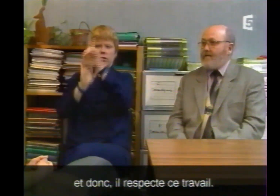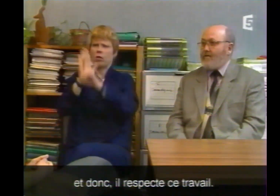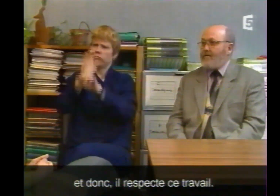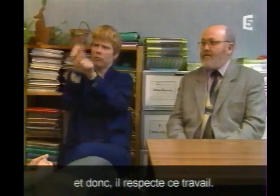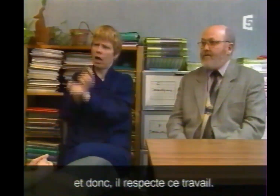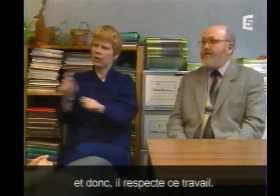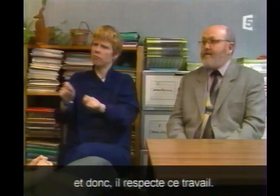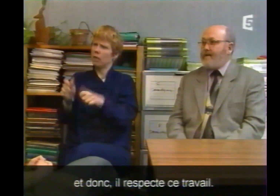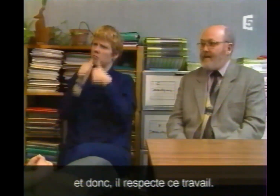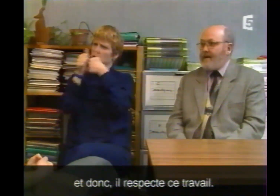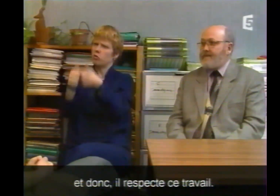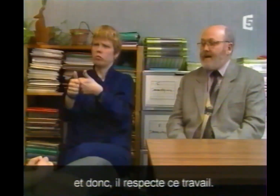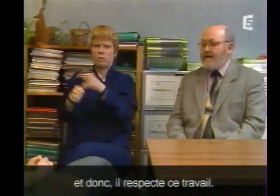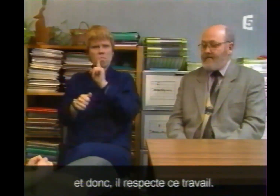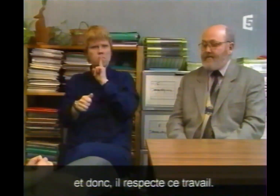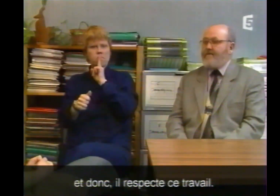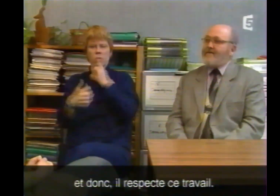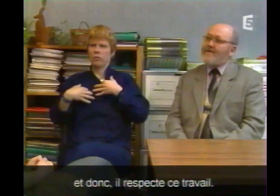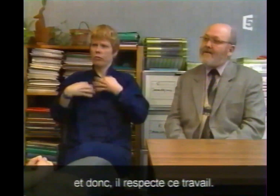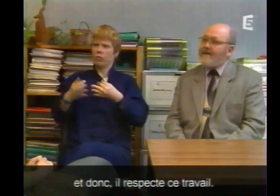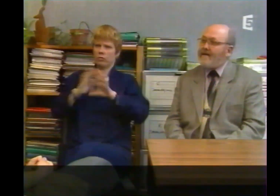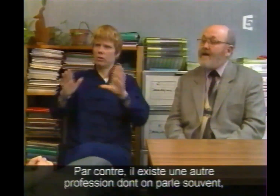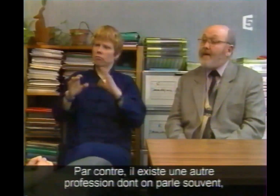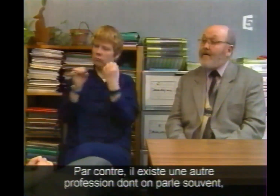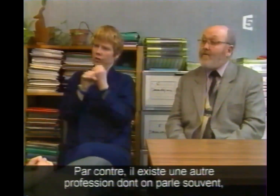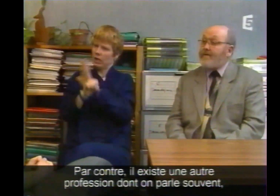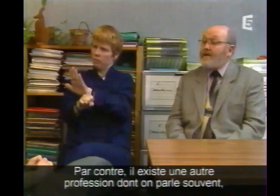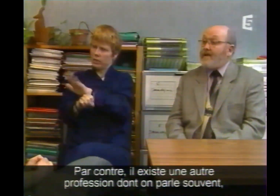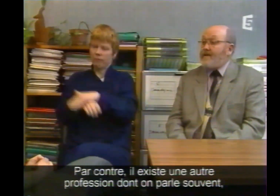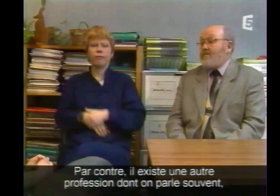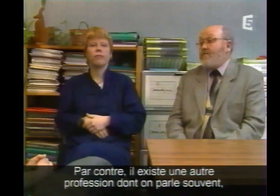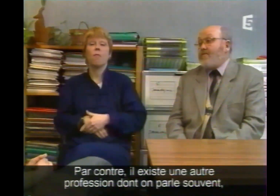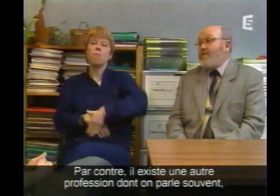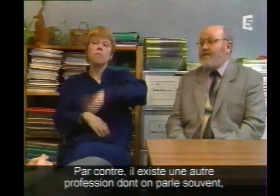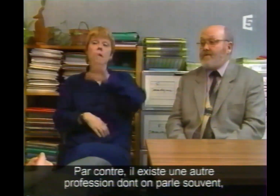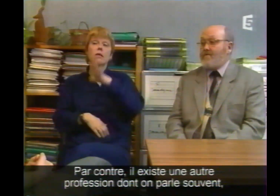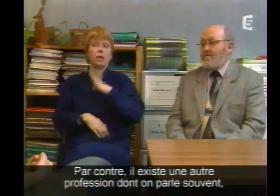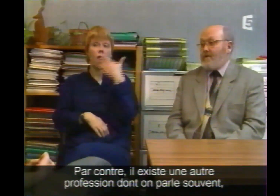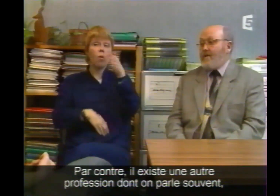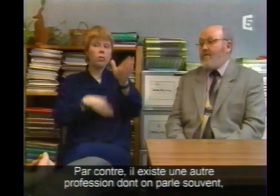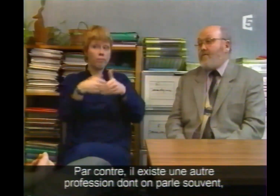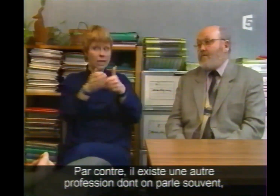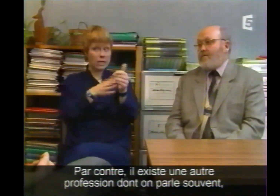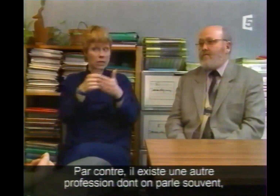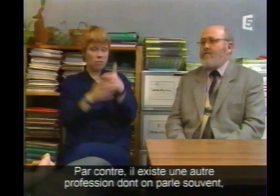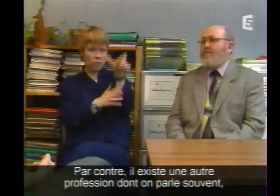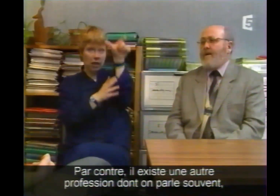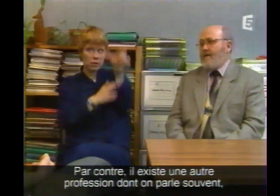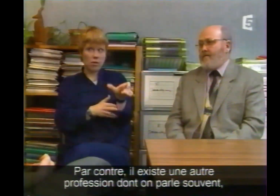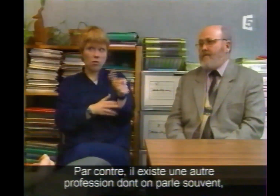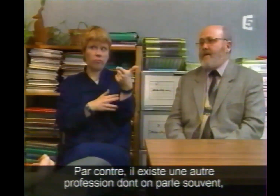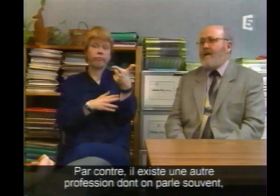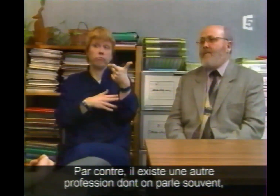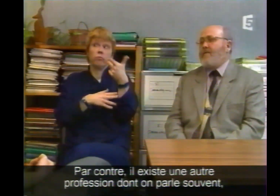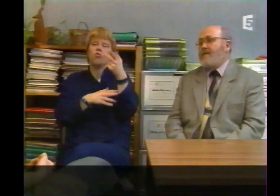donc il respecte ce travail. Par contre, il existe une autre profession dont on parle fréquemment,